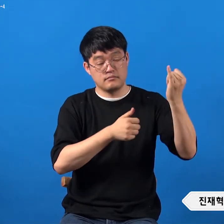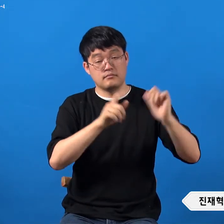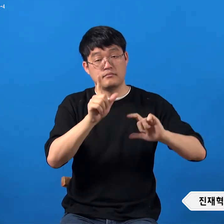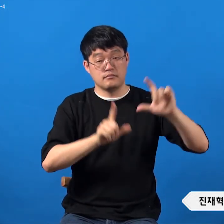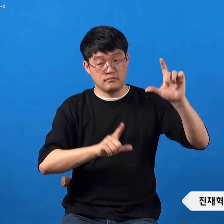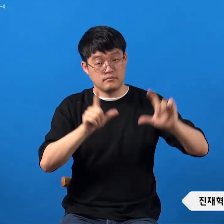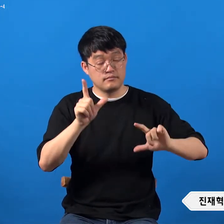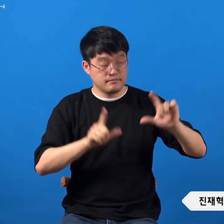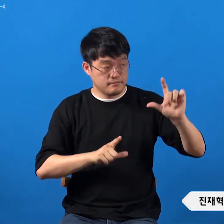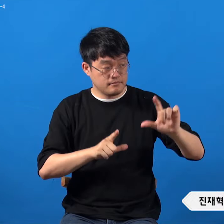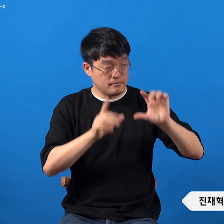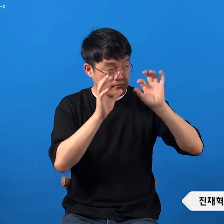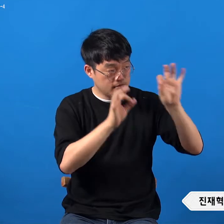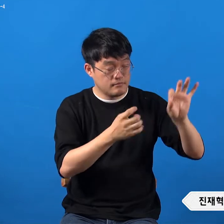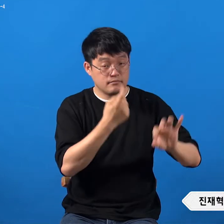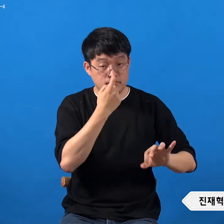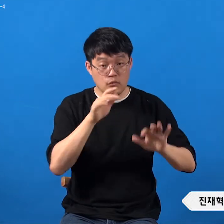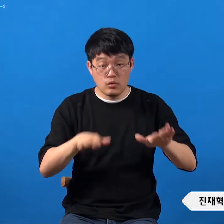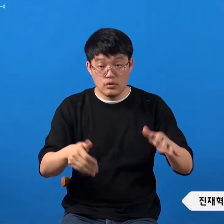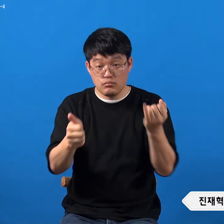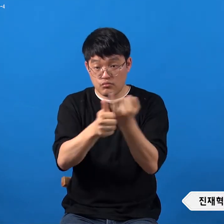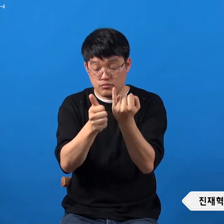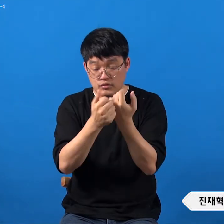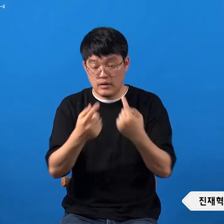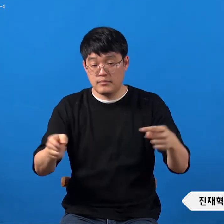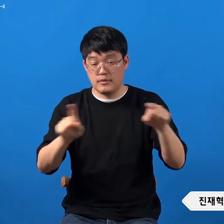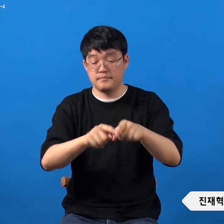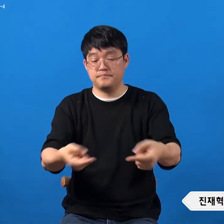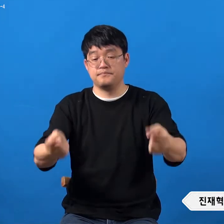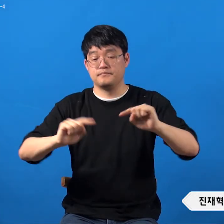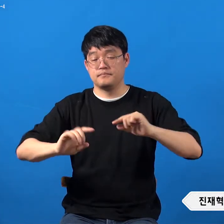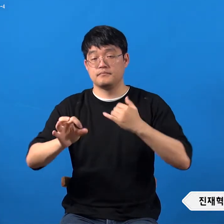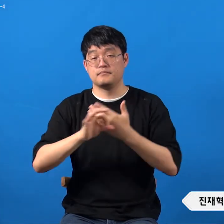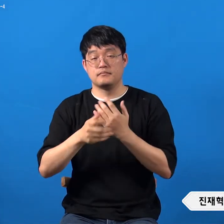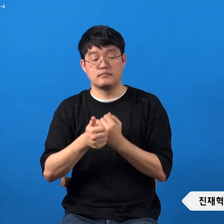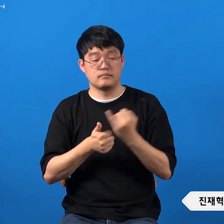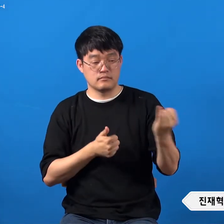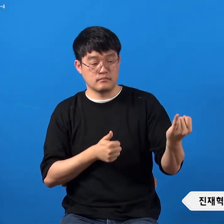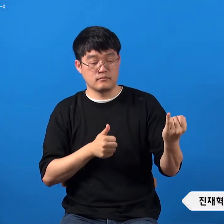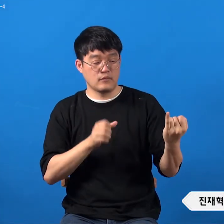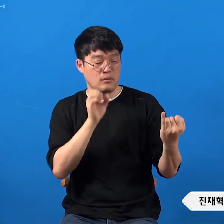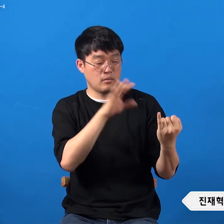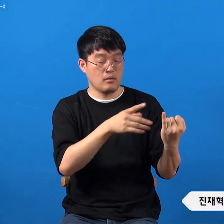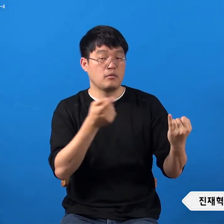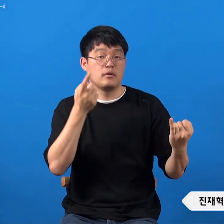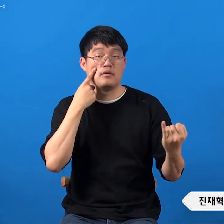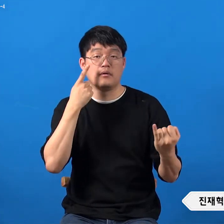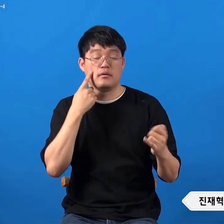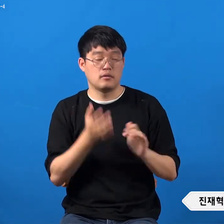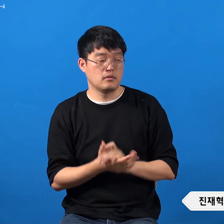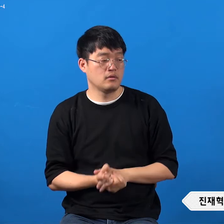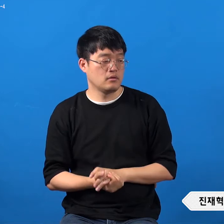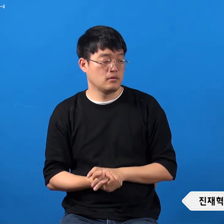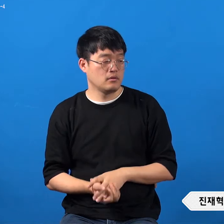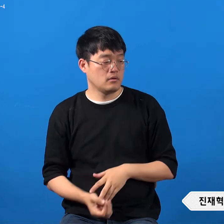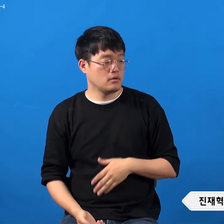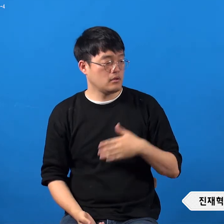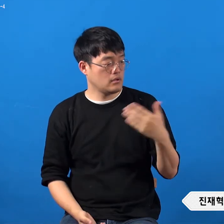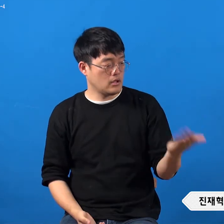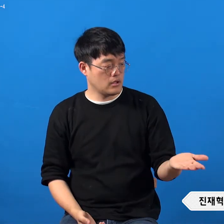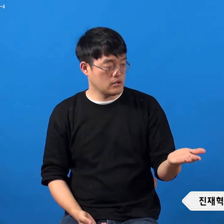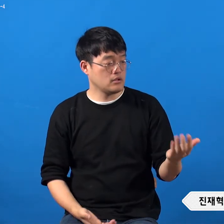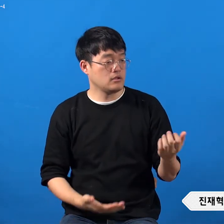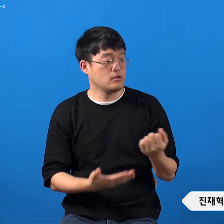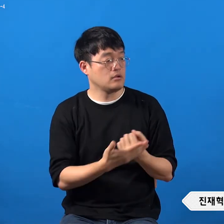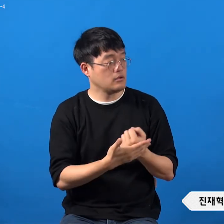봅니다. 오늘 부부가 같이 왔다면 옆에 있는 아내를 향해서 한번 이렇게 얘기해 보십시오. 당신 영고